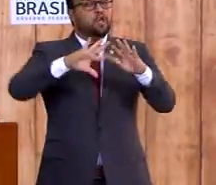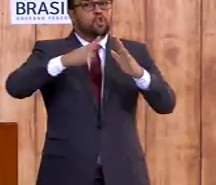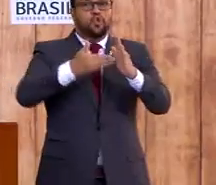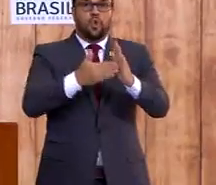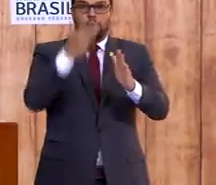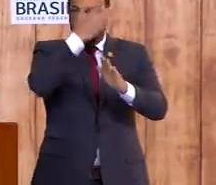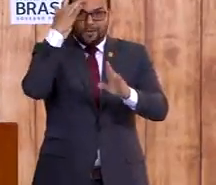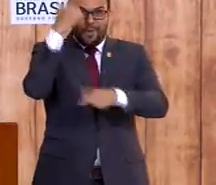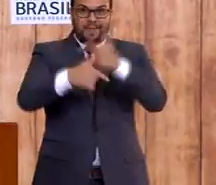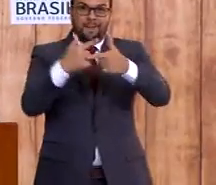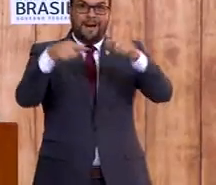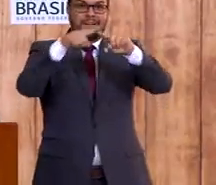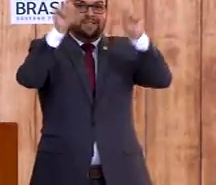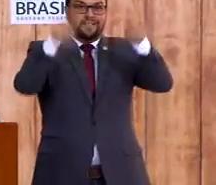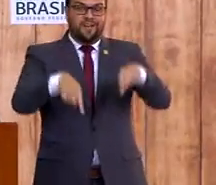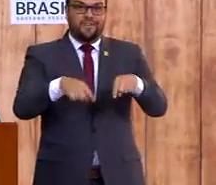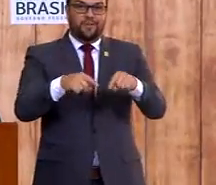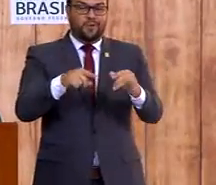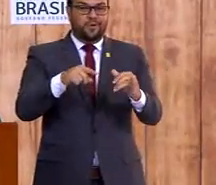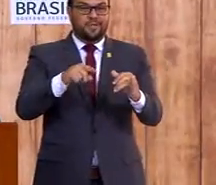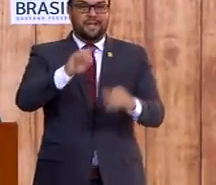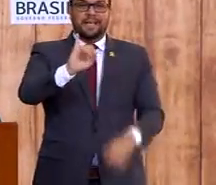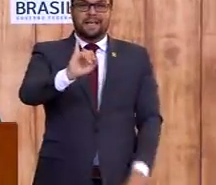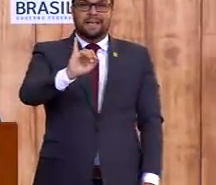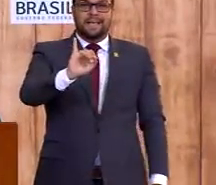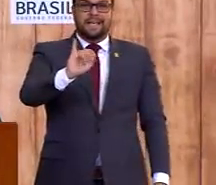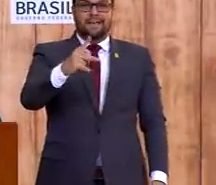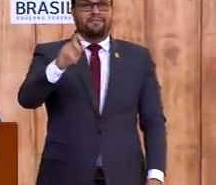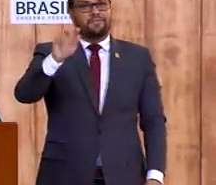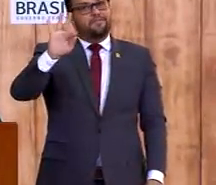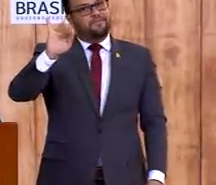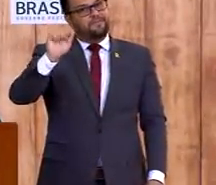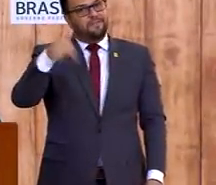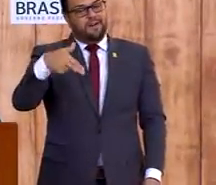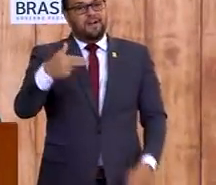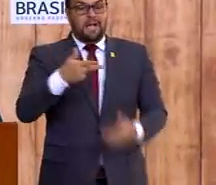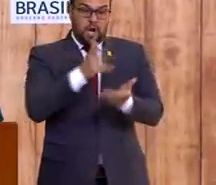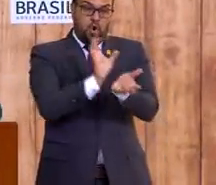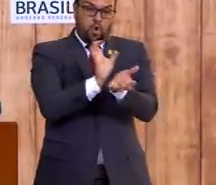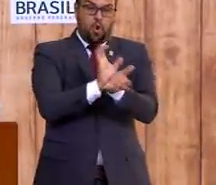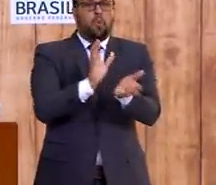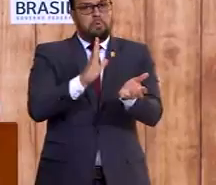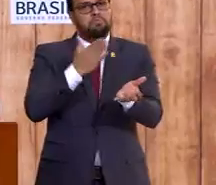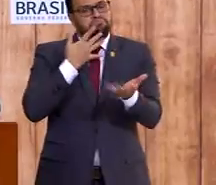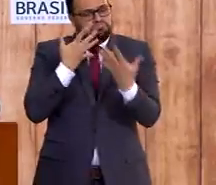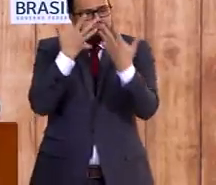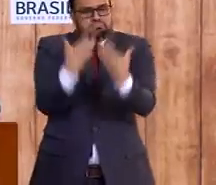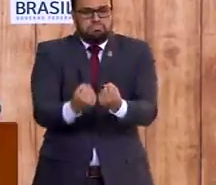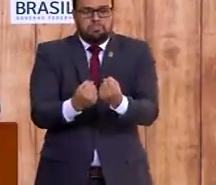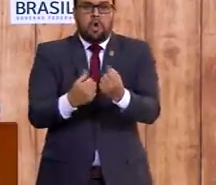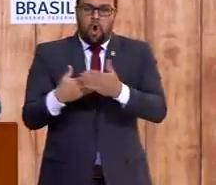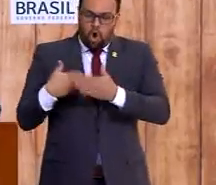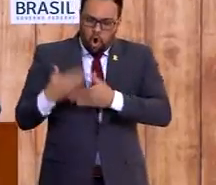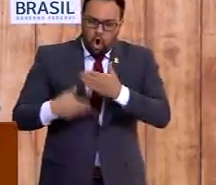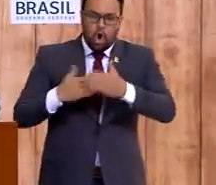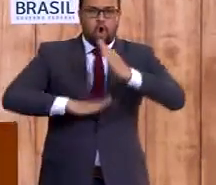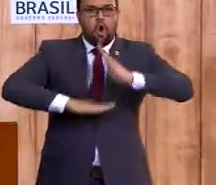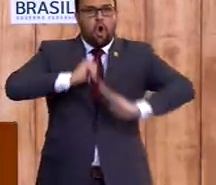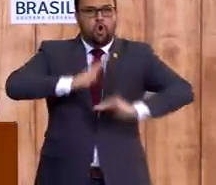do iphan é uma equipe que se propôs a construir com muito